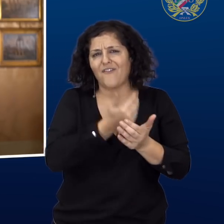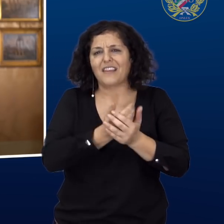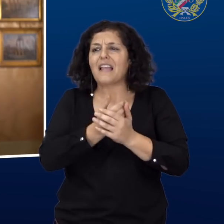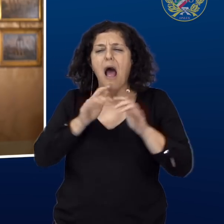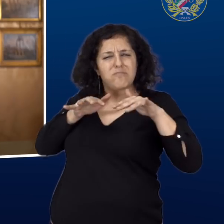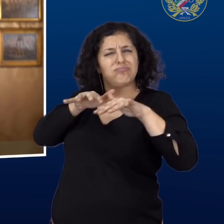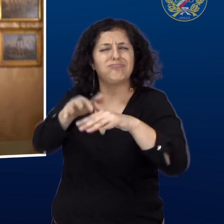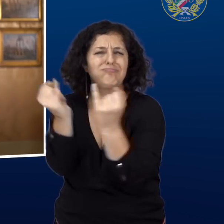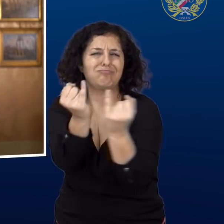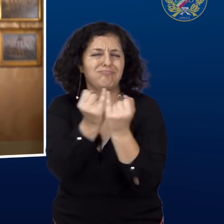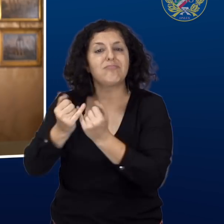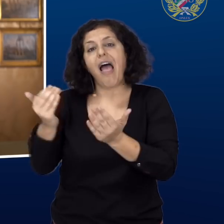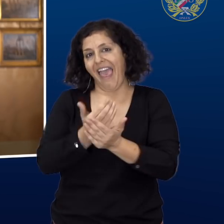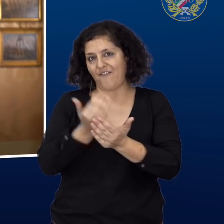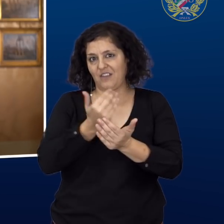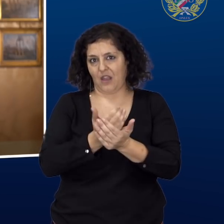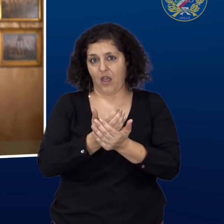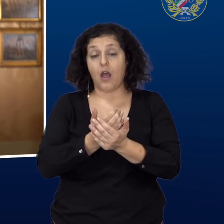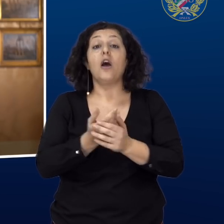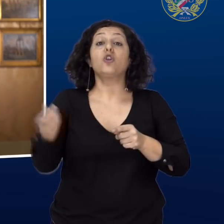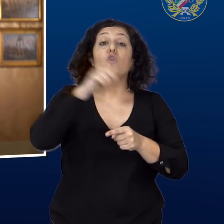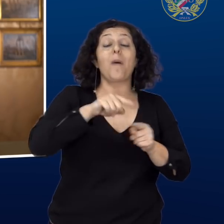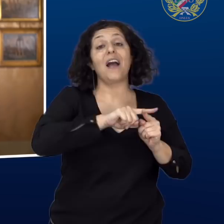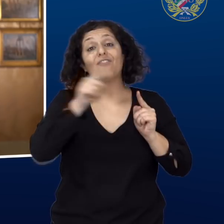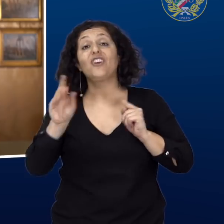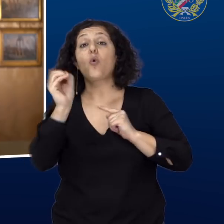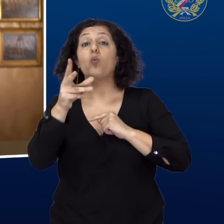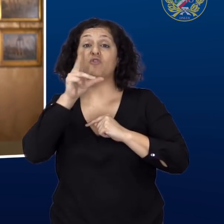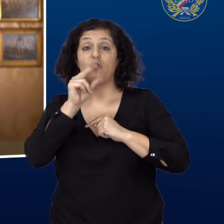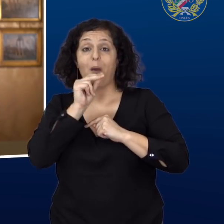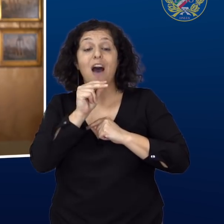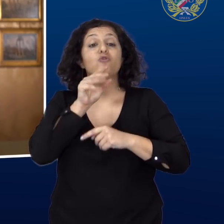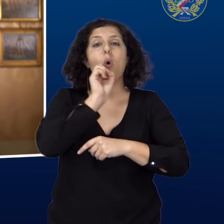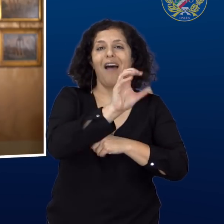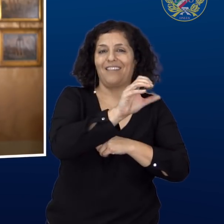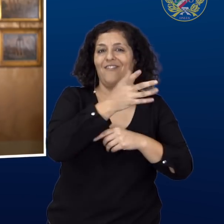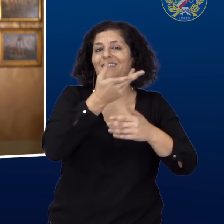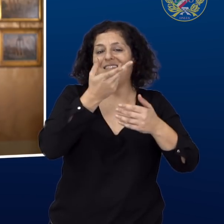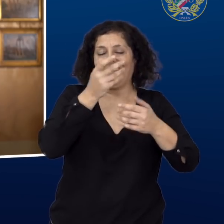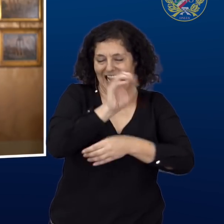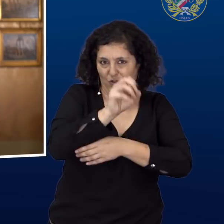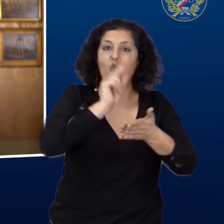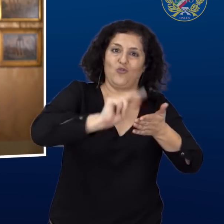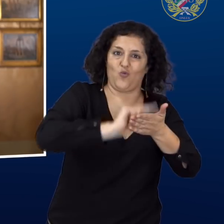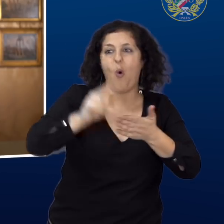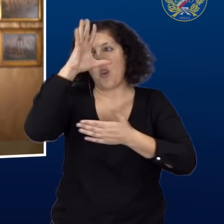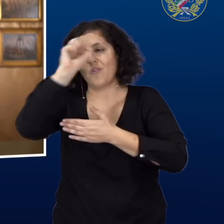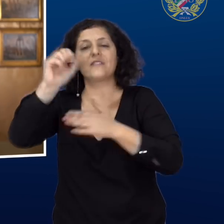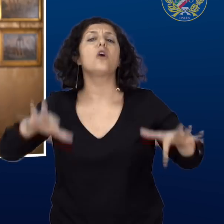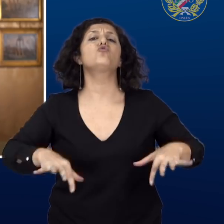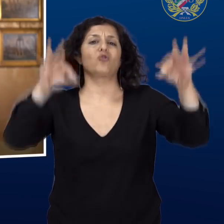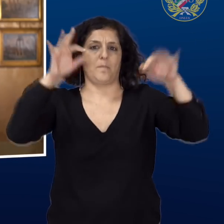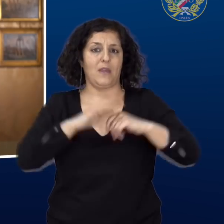affollati. Da domani al 15 marzo saranno sospese le attività didattiche nelle scuole e nelle università,